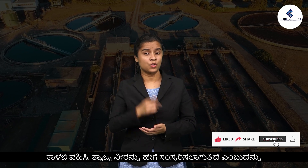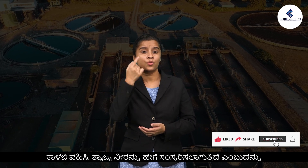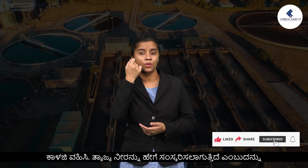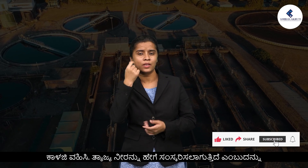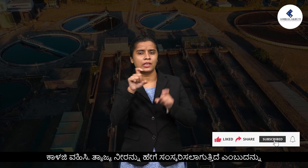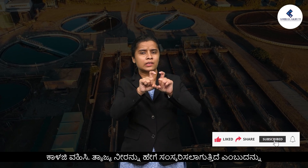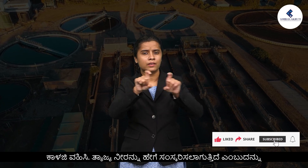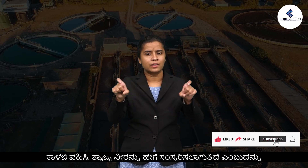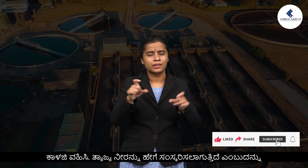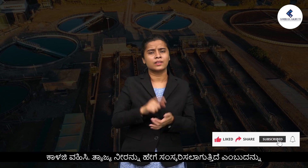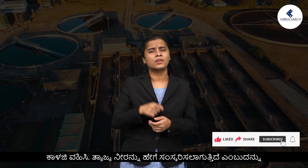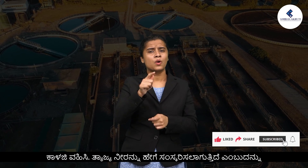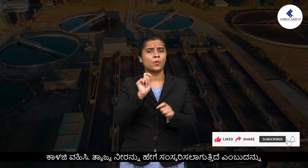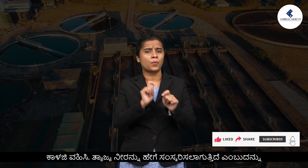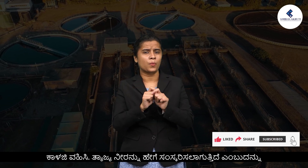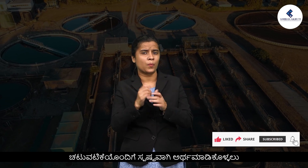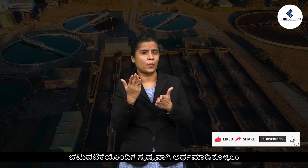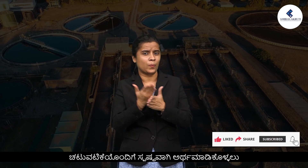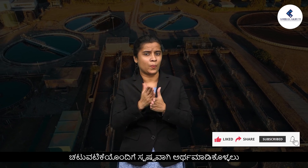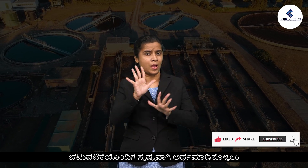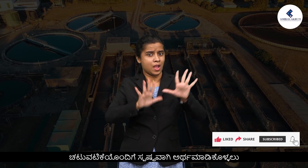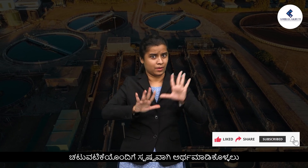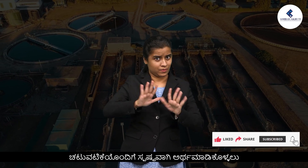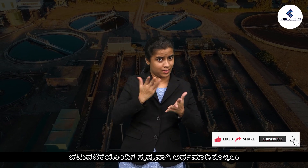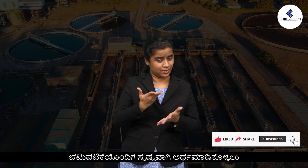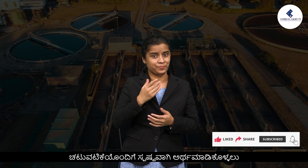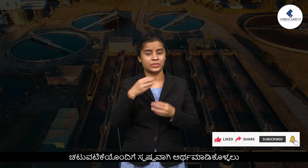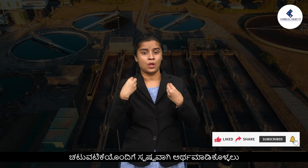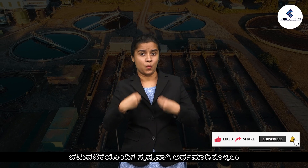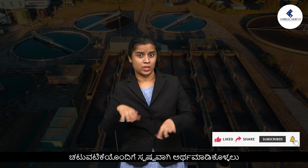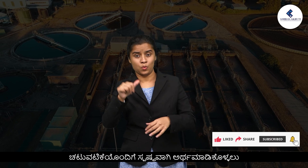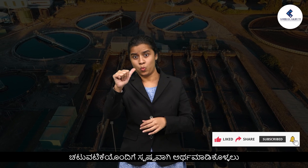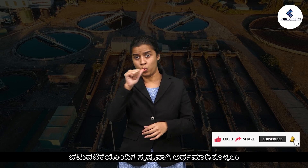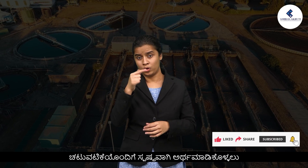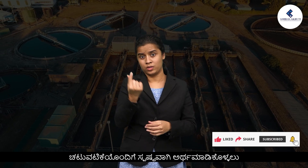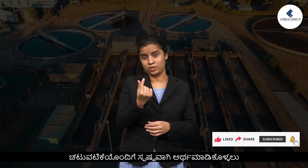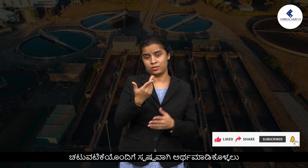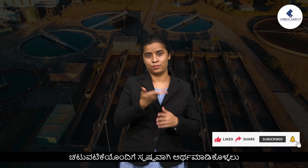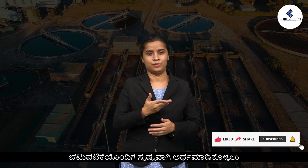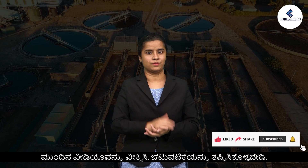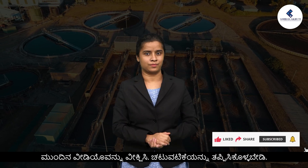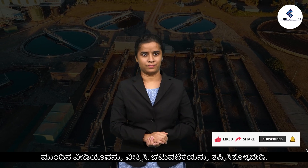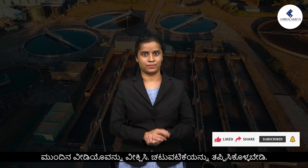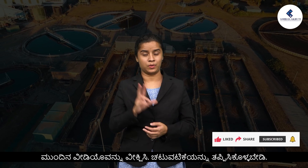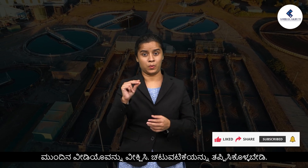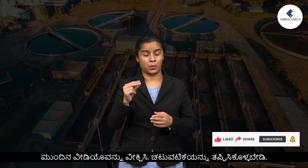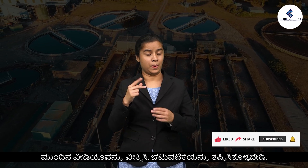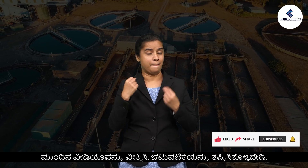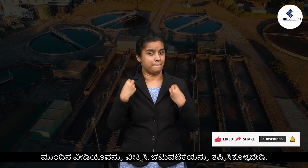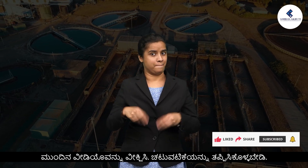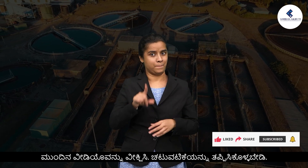ಹೇಗೆ ಸಂಸ್ಕರಿಸಲಾಗುತ್ತಿದೆ ಎಂಬುದನ್ನು ಚಟುವಟಿಕೆಯೊಂದಿಗೆ ಸ್ಪಷ್ಟವಾಗಿ ಅರ್ಥ ಮಾಡಿಕೊಳ್ಳಲು ಮುಂದಿನ